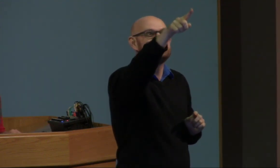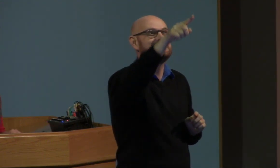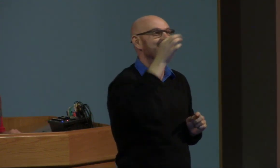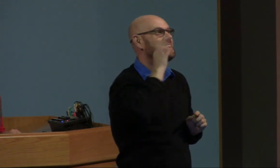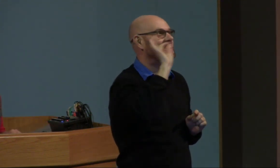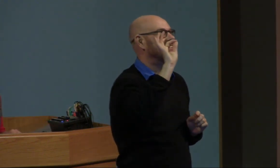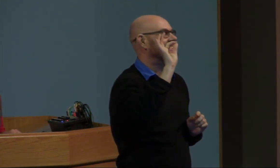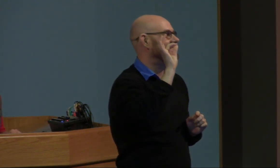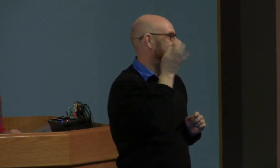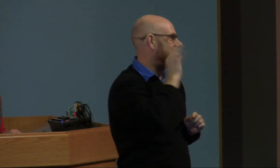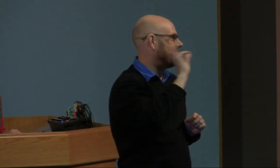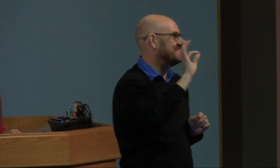Eastern Cape, Mauritius,